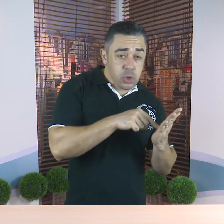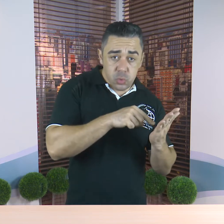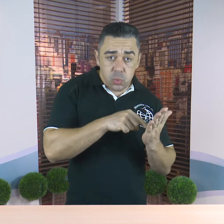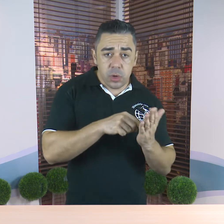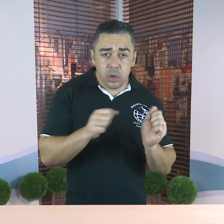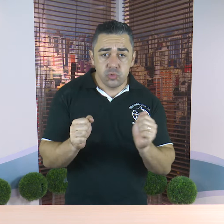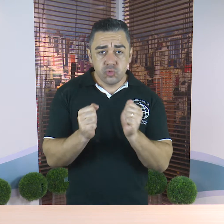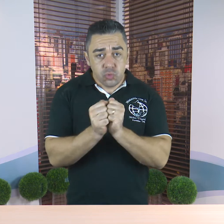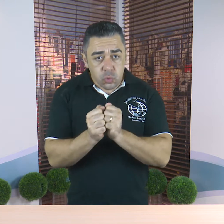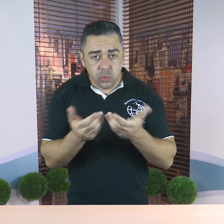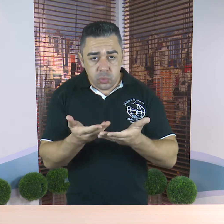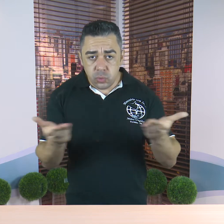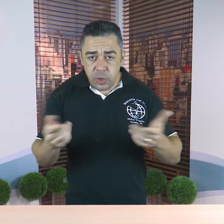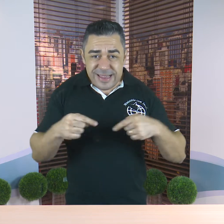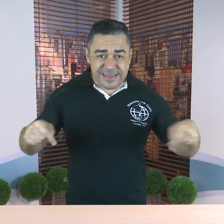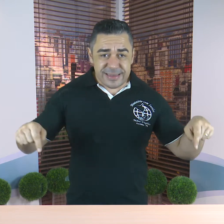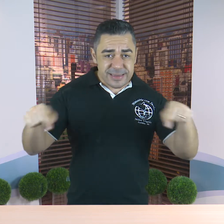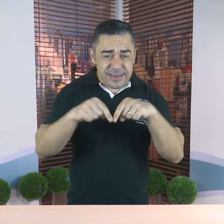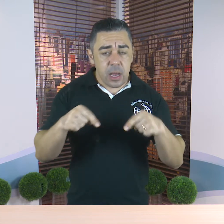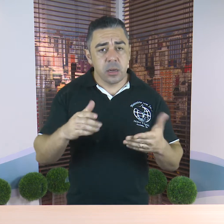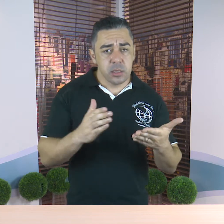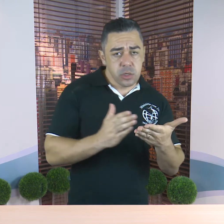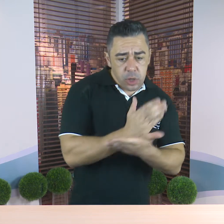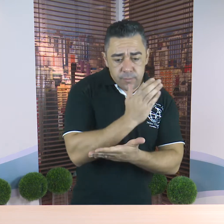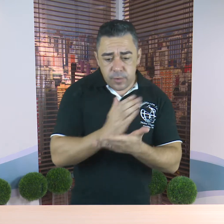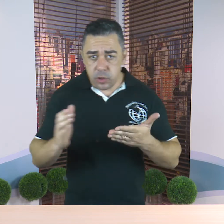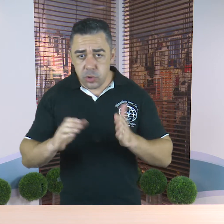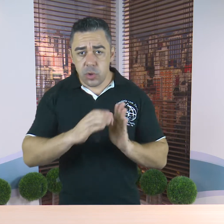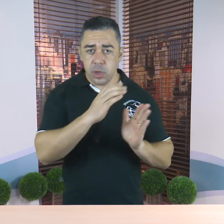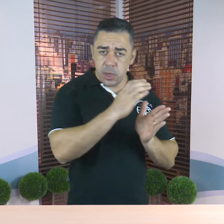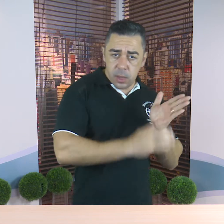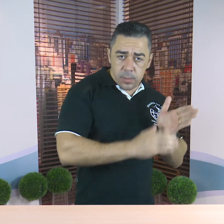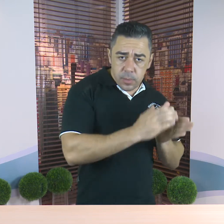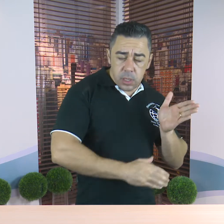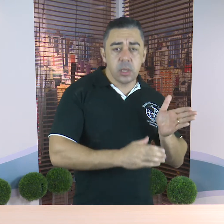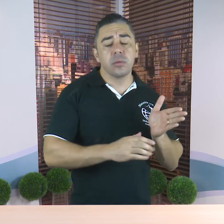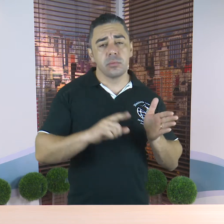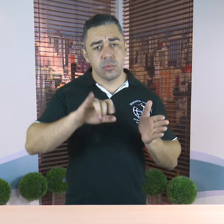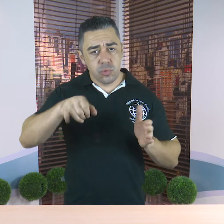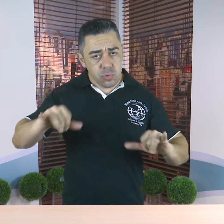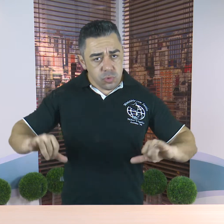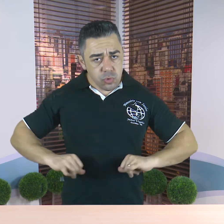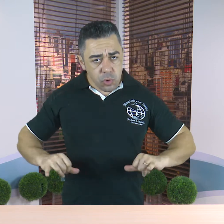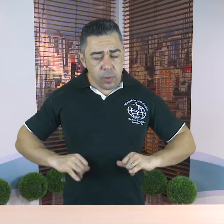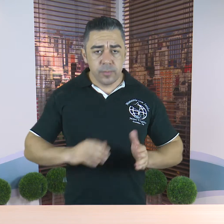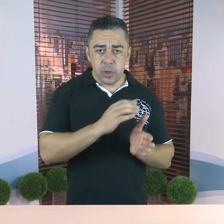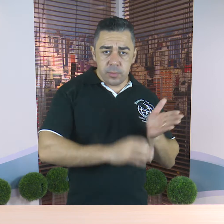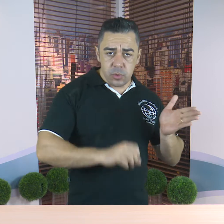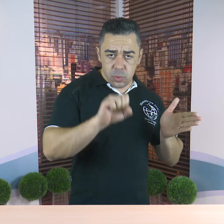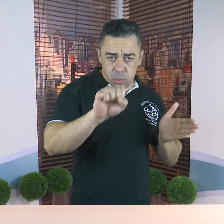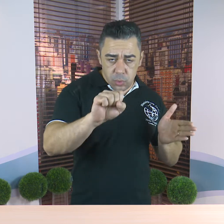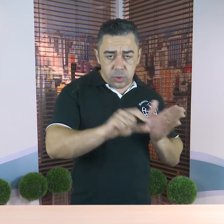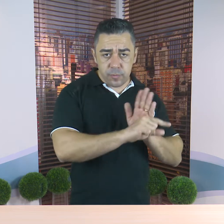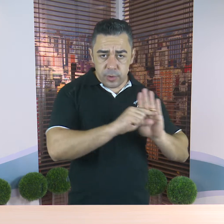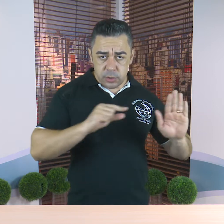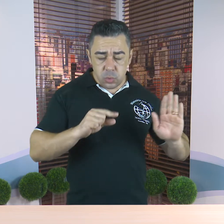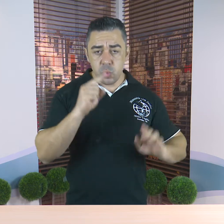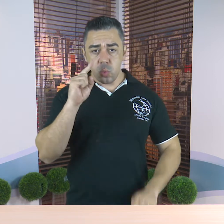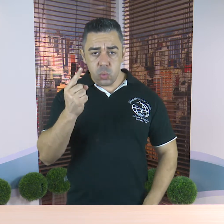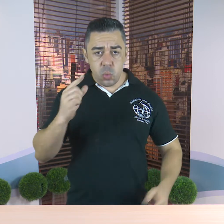classe está dividida em alguns capítulos e versículos do livro de Jó. Capítulo 8, versículos 1 a